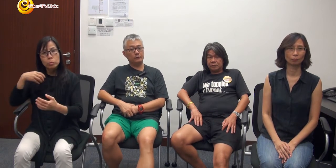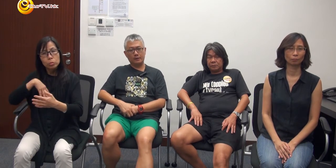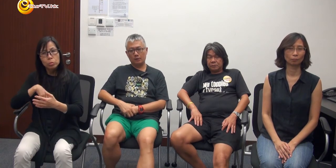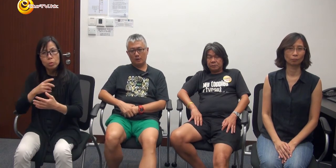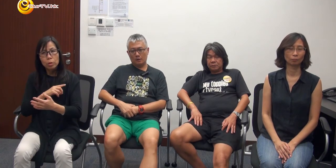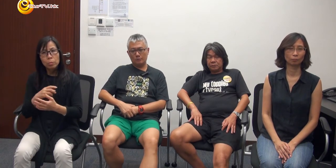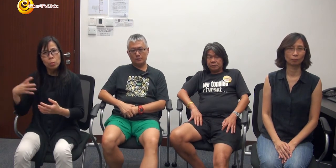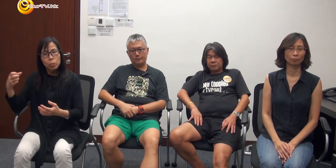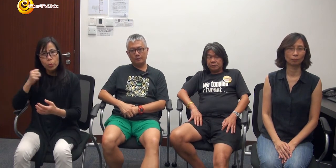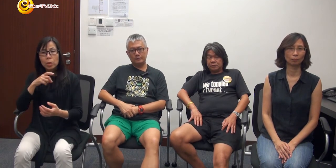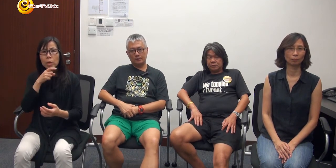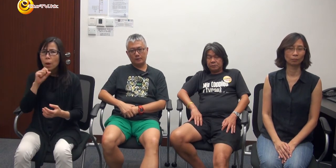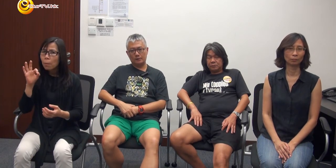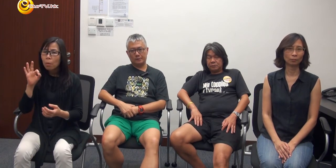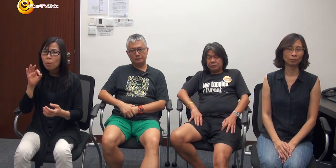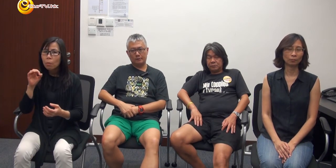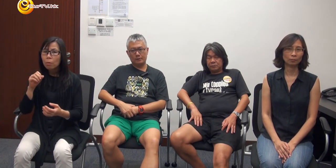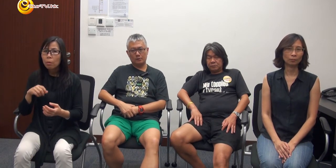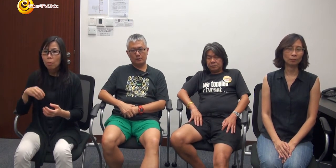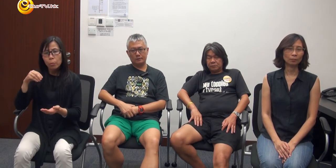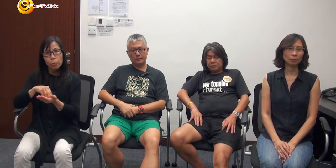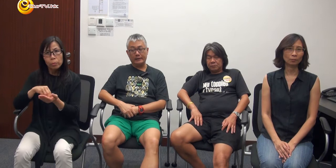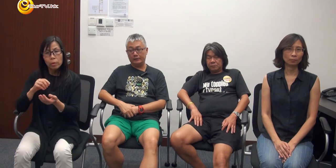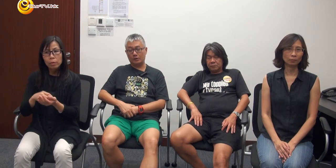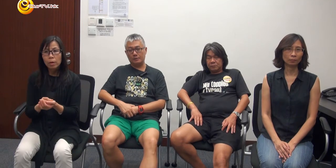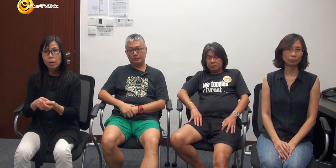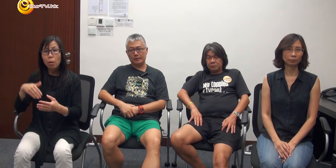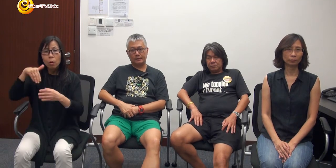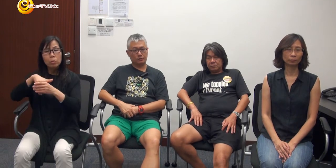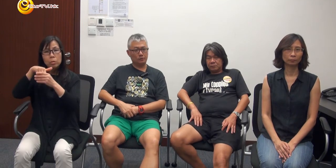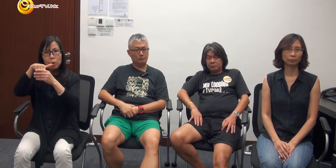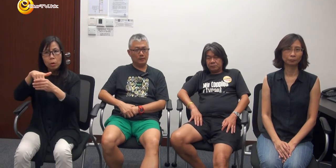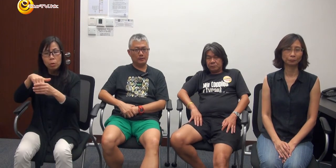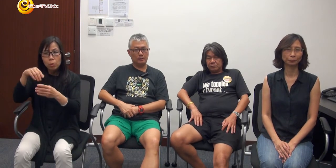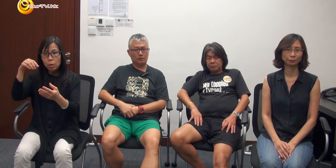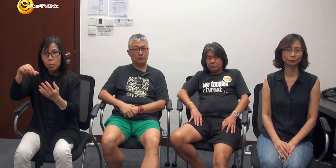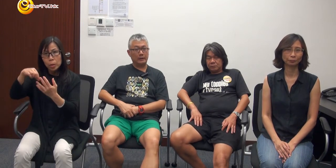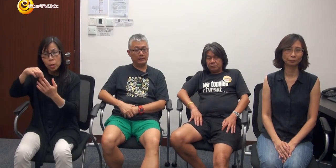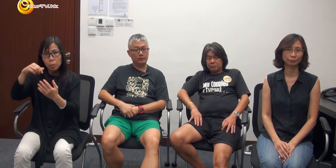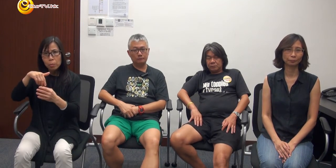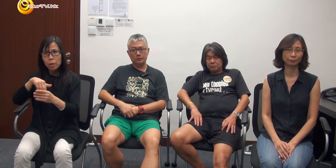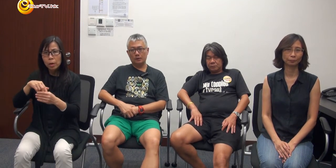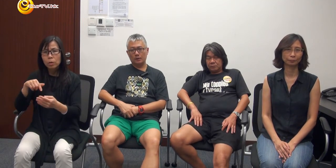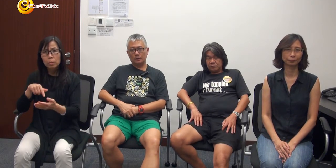為我諗個投票本身其實都係一個禮儀上面或者係程序上面嘅一個確定啊。咁但